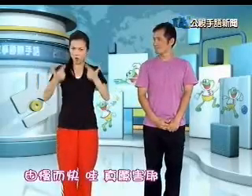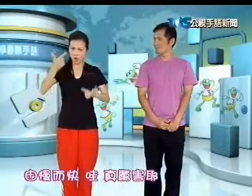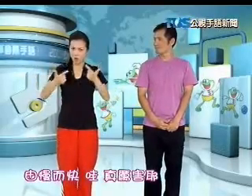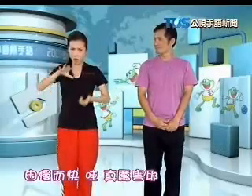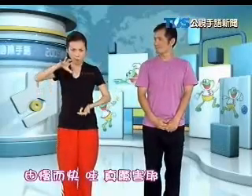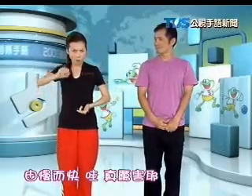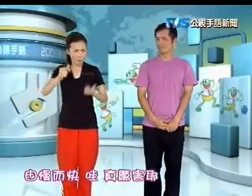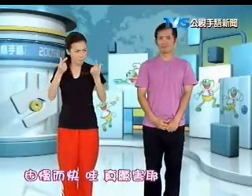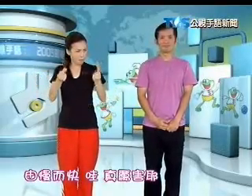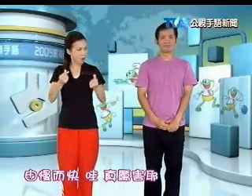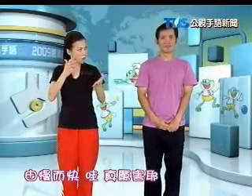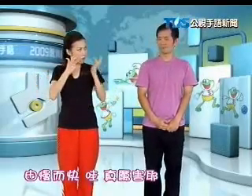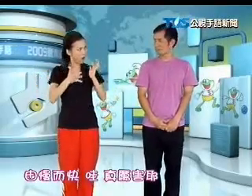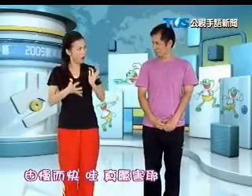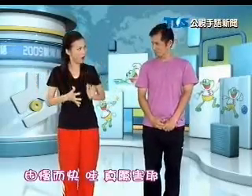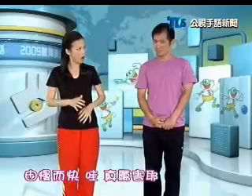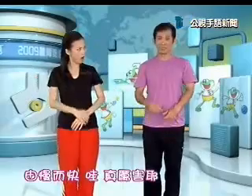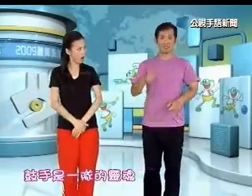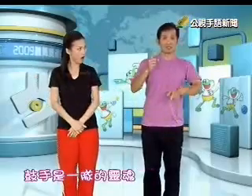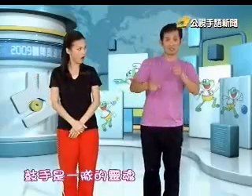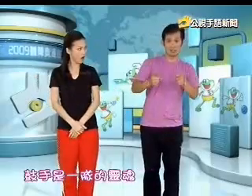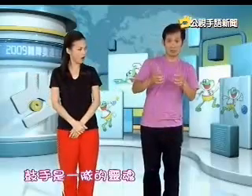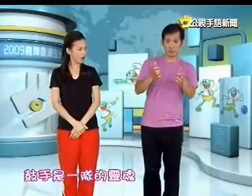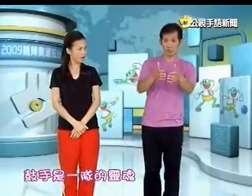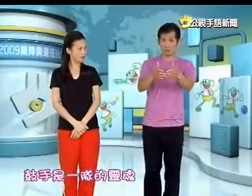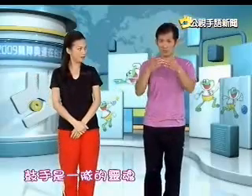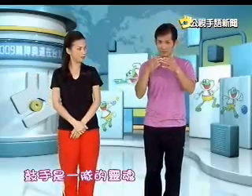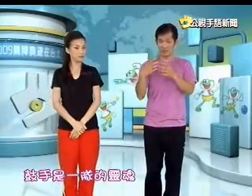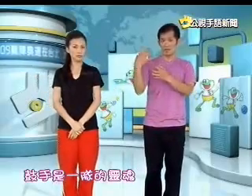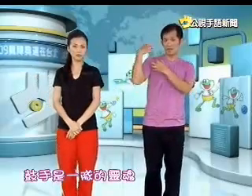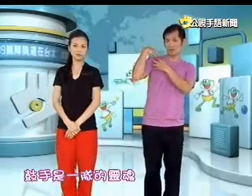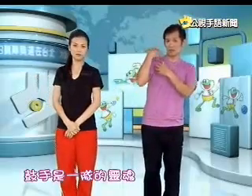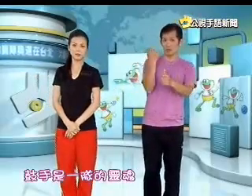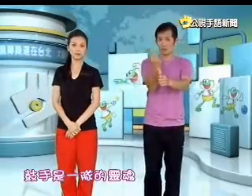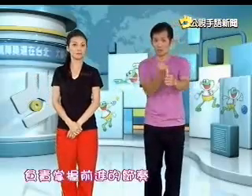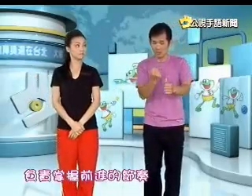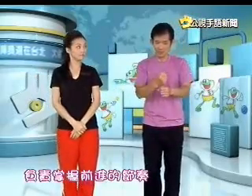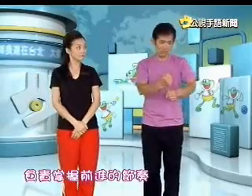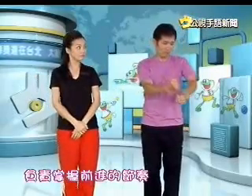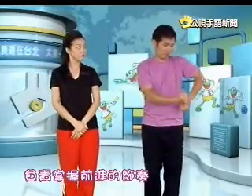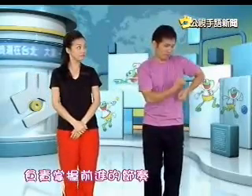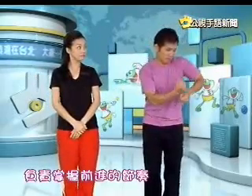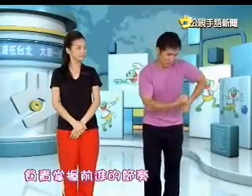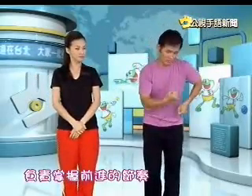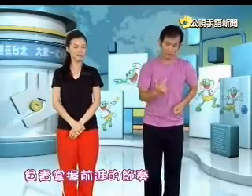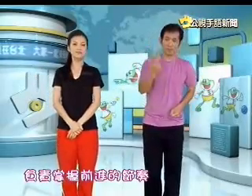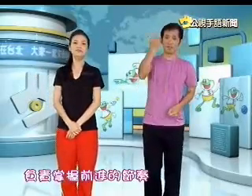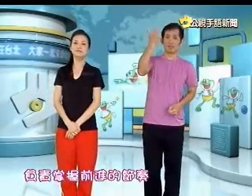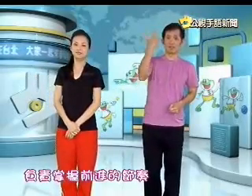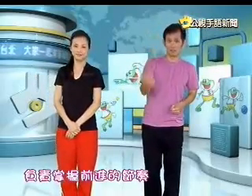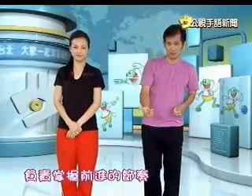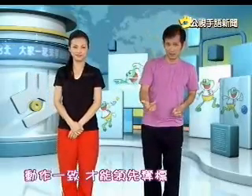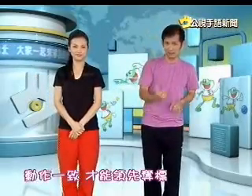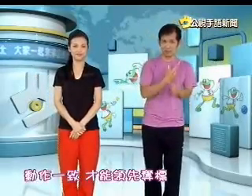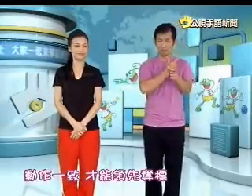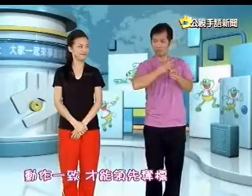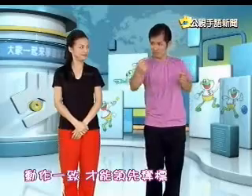由慢而快，哇，真厉害耶。 嘿，鼓手是一队的灵魂，负责掌握前进的节奏，动作一